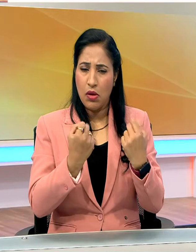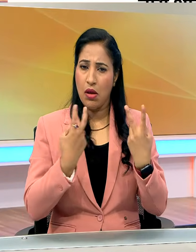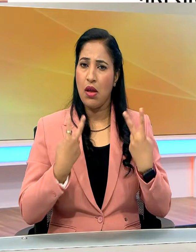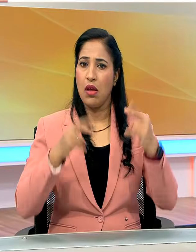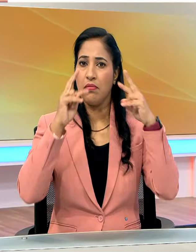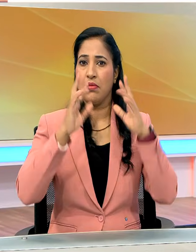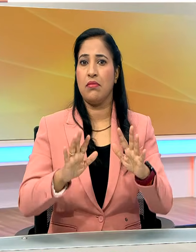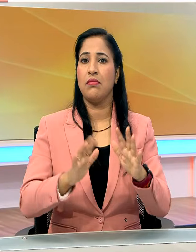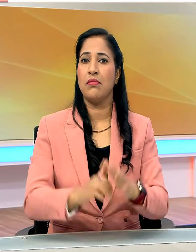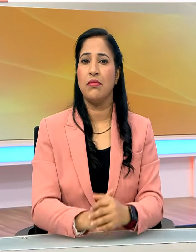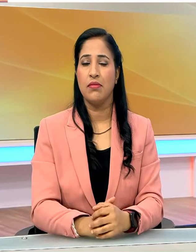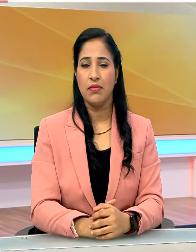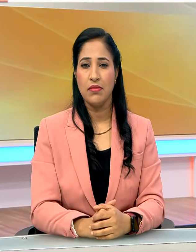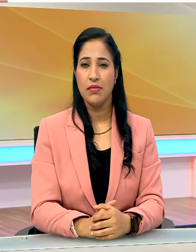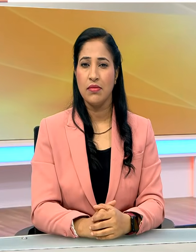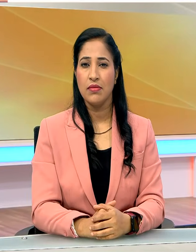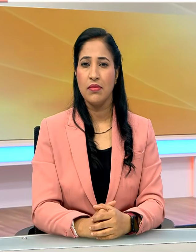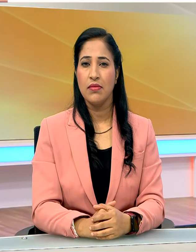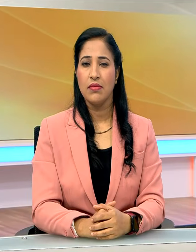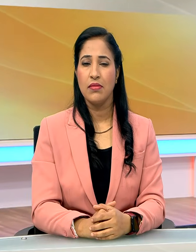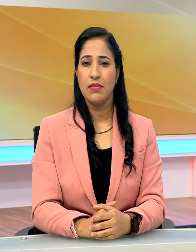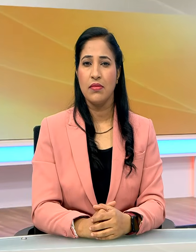होगी।